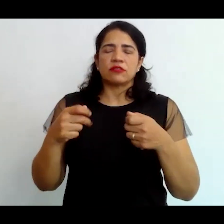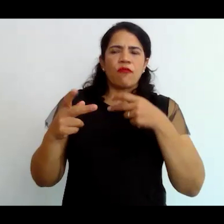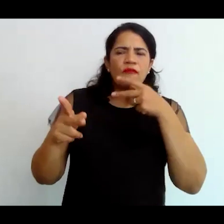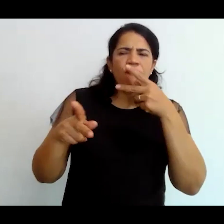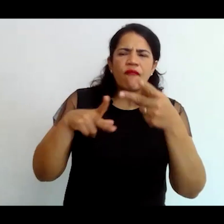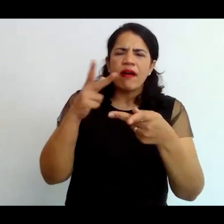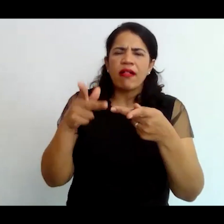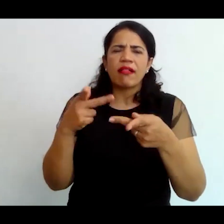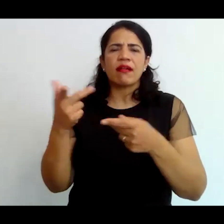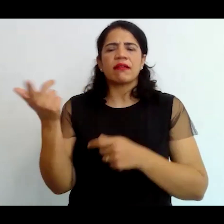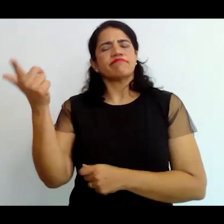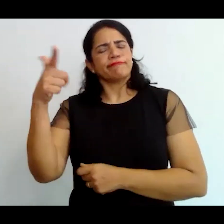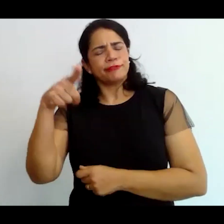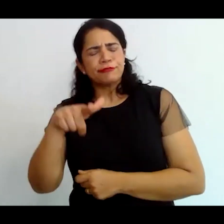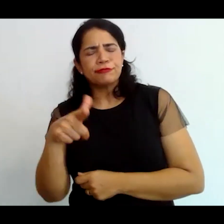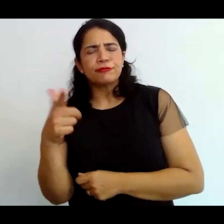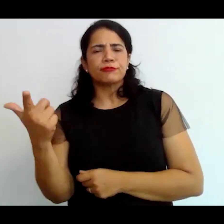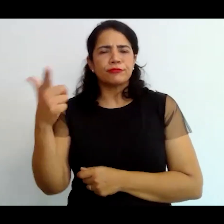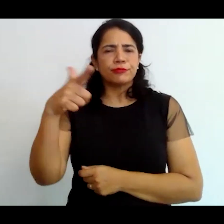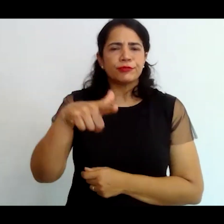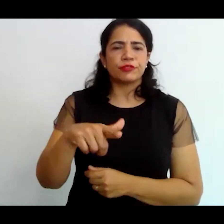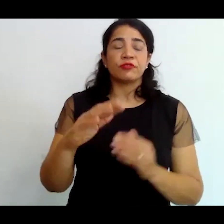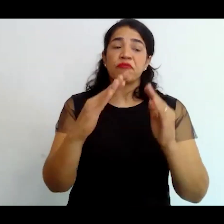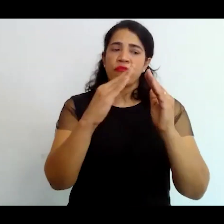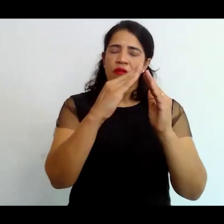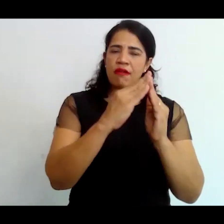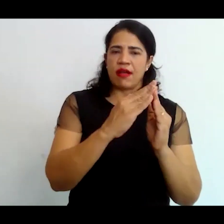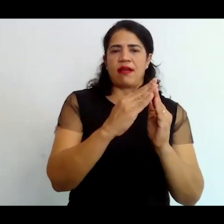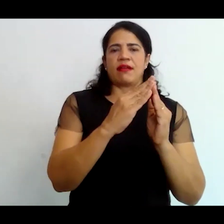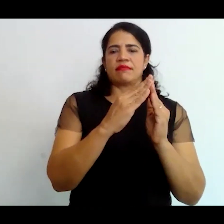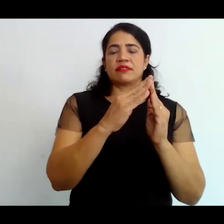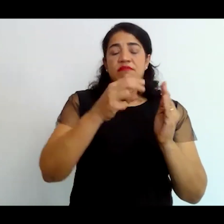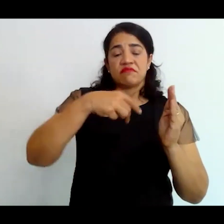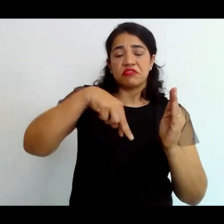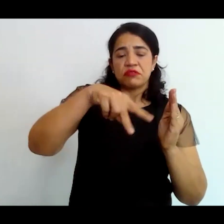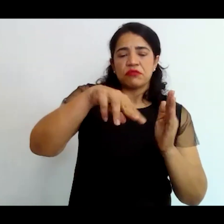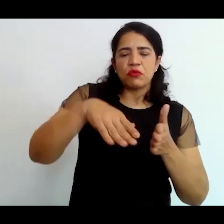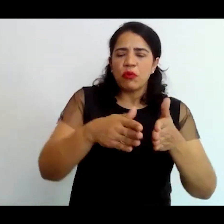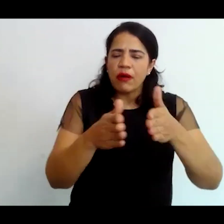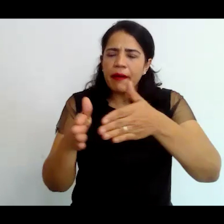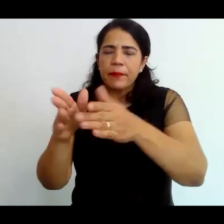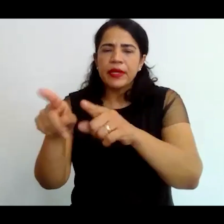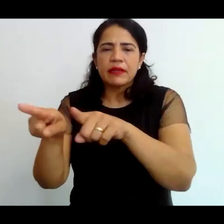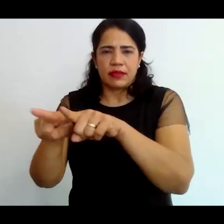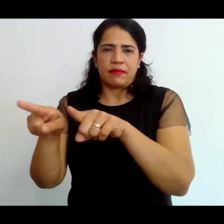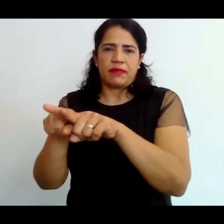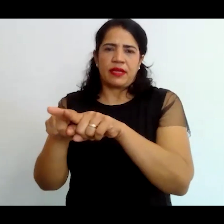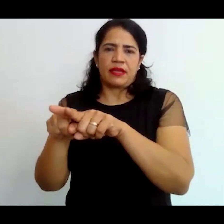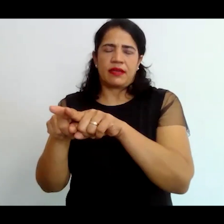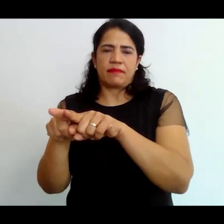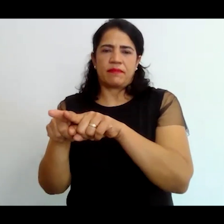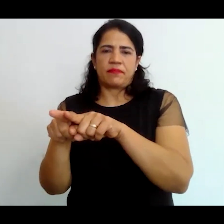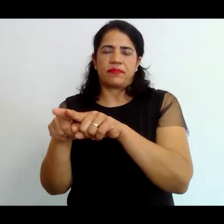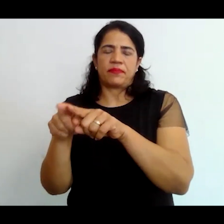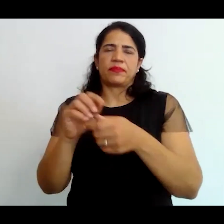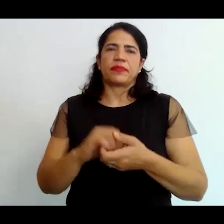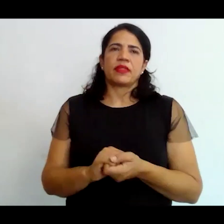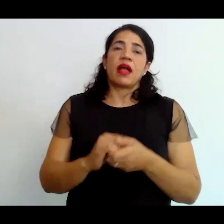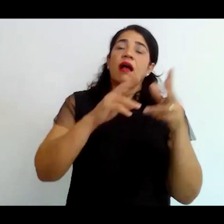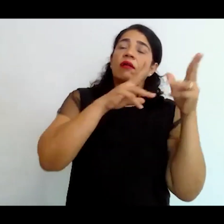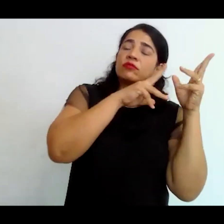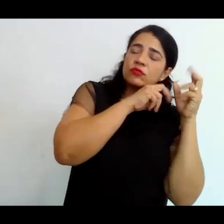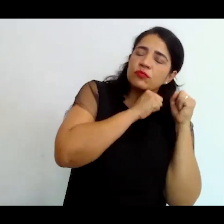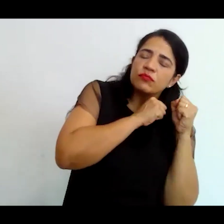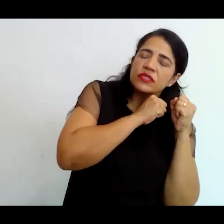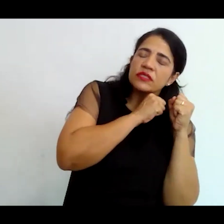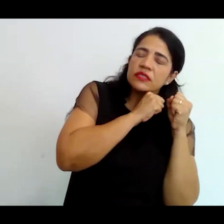no caminho, ao deitar-se, ao levantar-se. Irmão, isso está em Deuteronômio capítulo 6, versículos de 4 a 7. Irmãos, isso